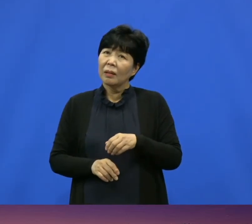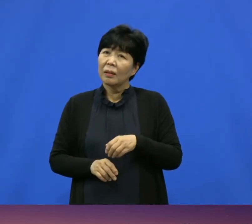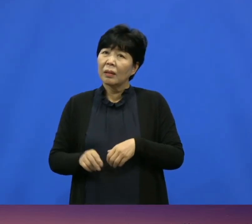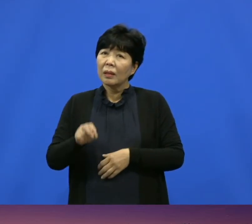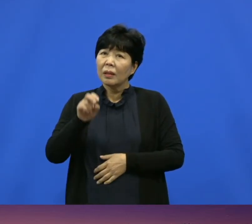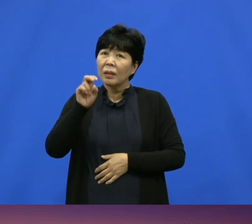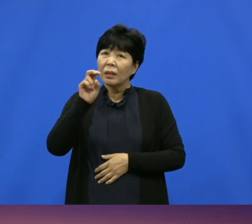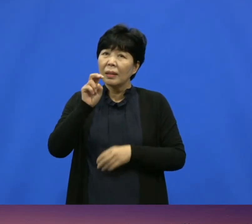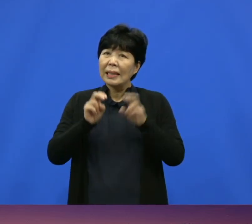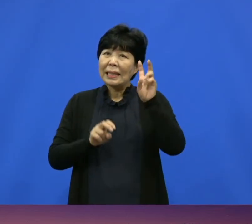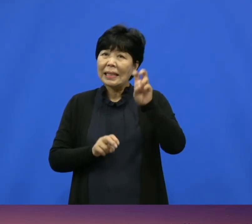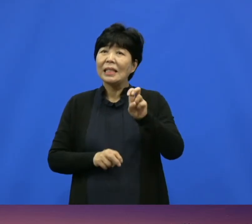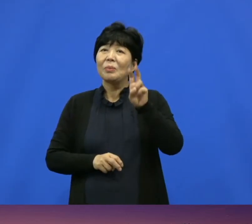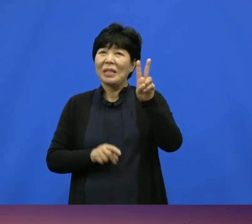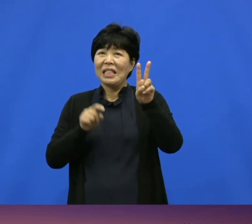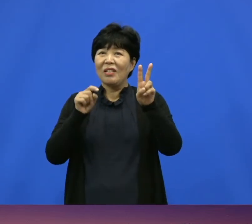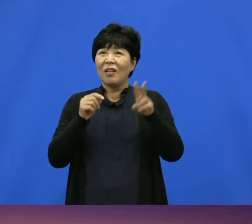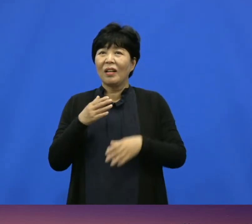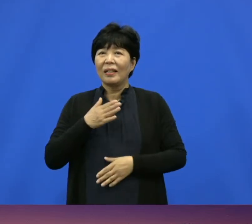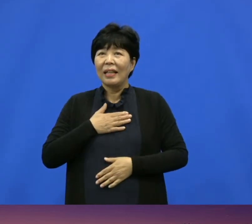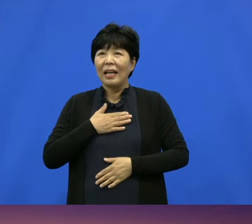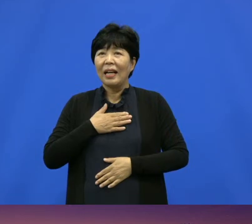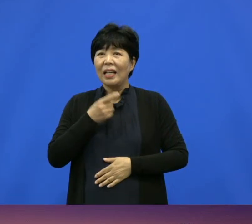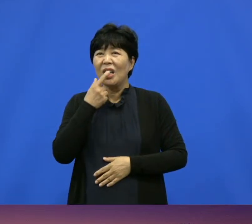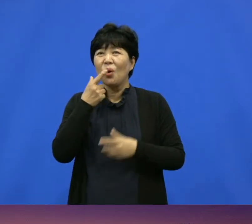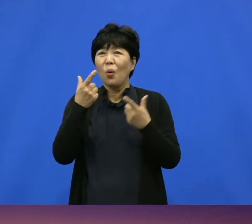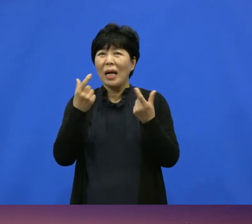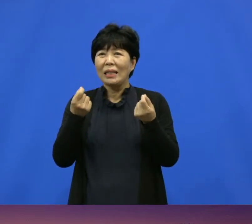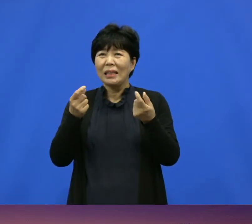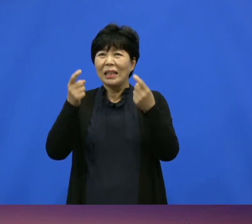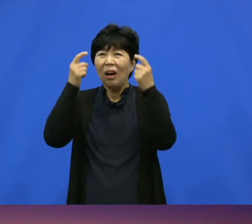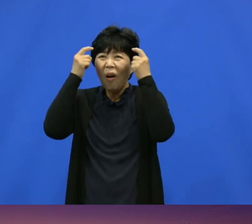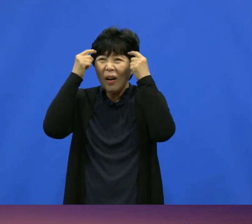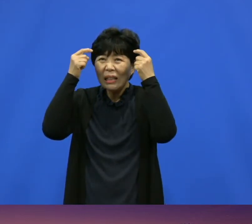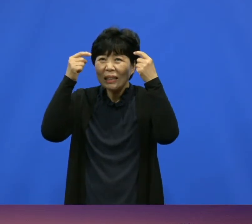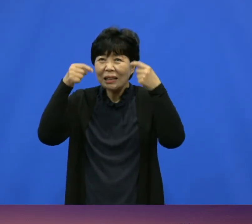이같이 우매무지함으로 주 앞에 짐승이 오나. 이런 표현을 써요.